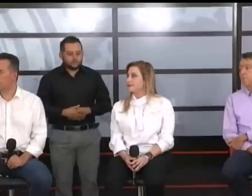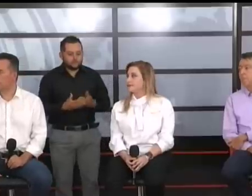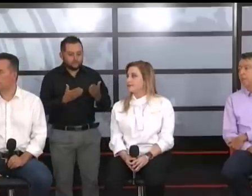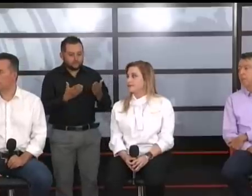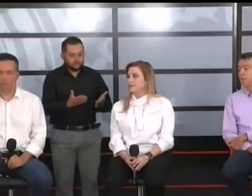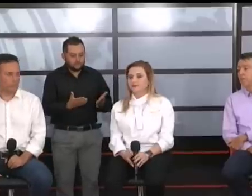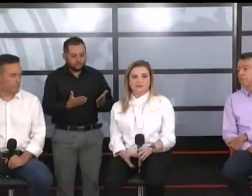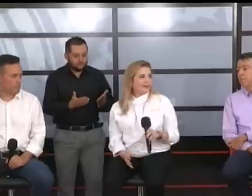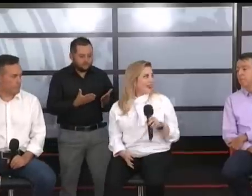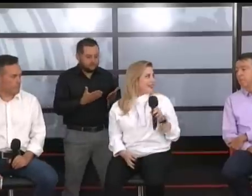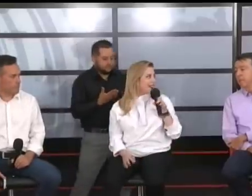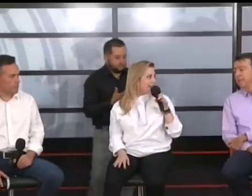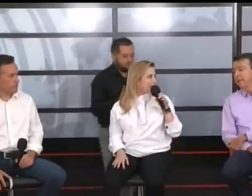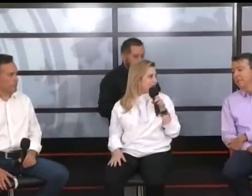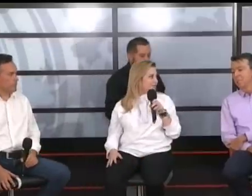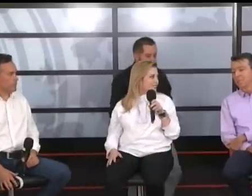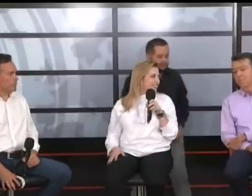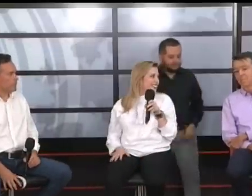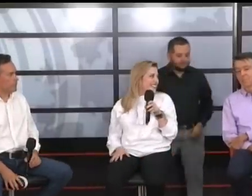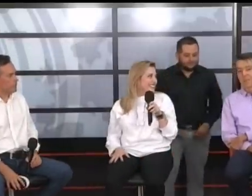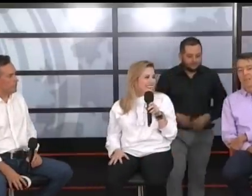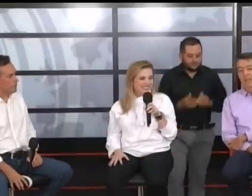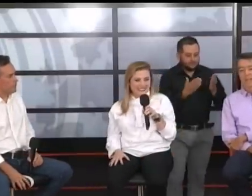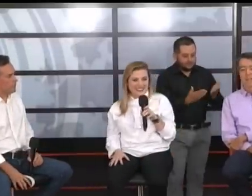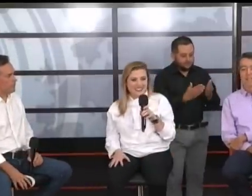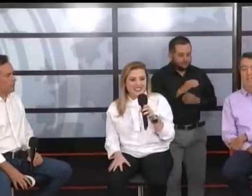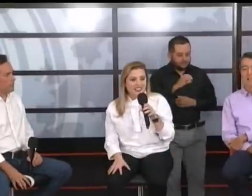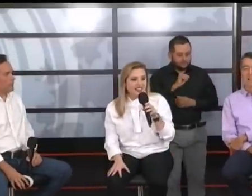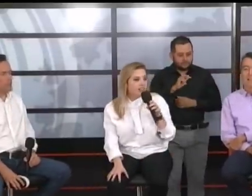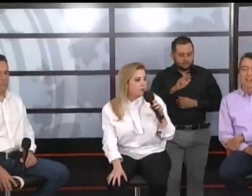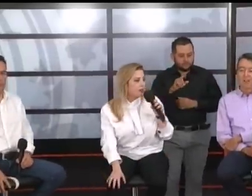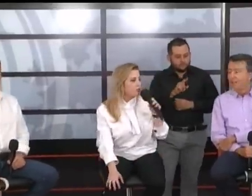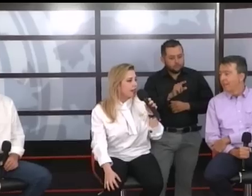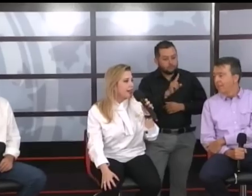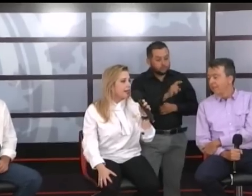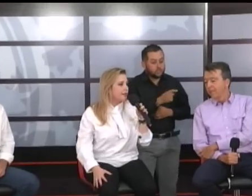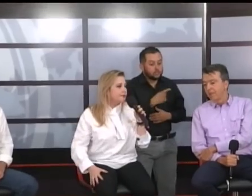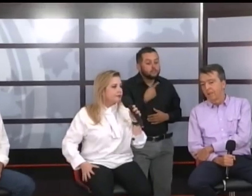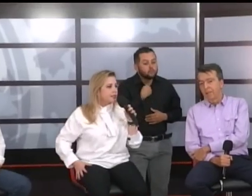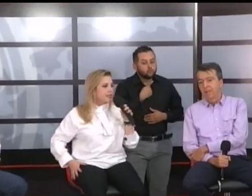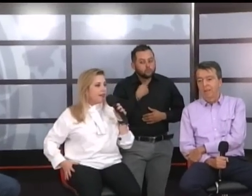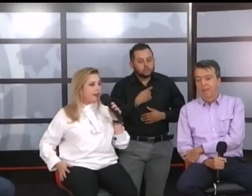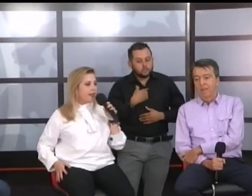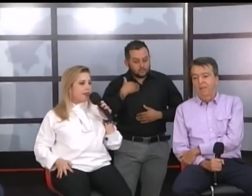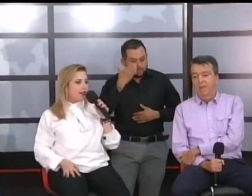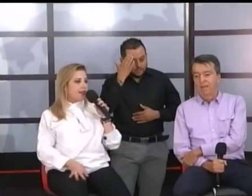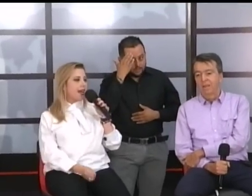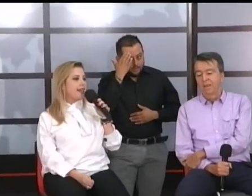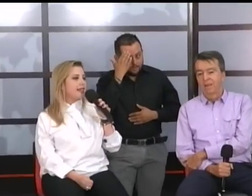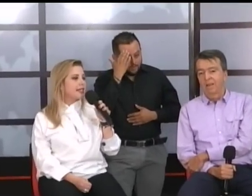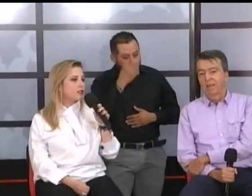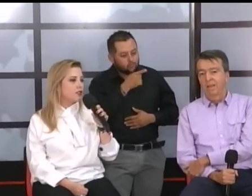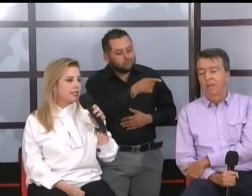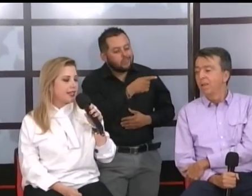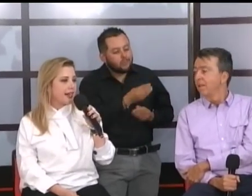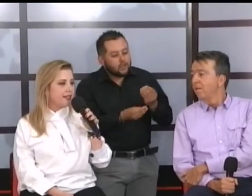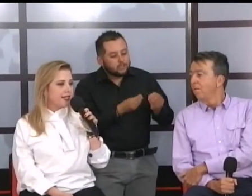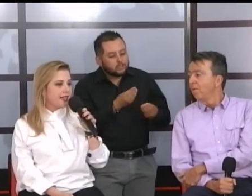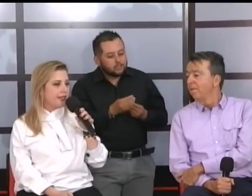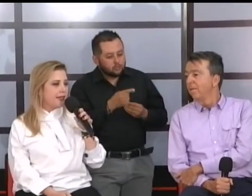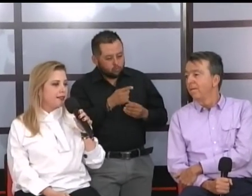Carolina, ¿a quién le tiene que preguntar? Ay, a Carlos. Por favor. Carlos, me gustaría saber qué harías con